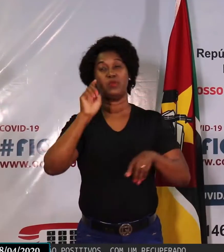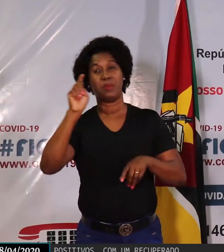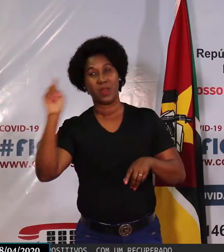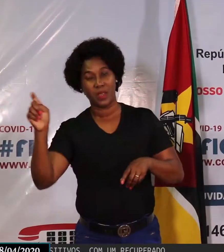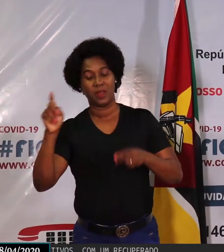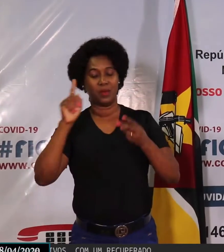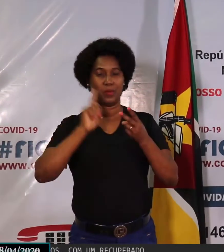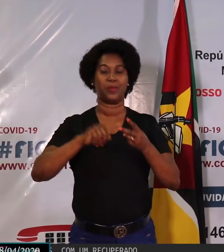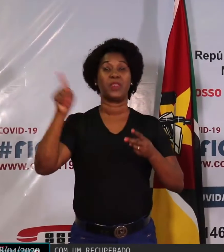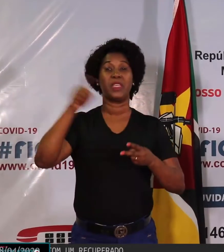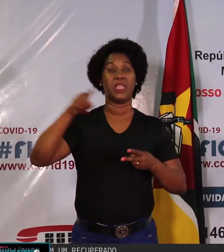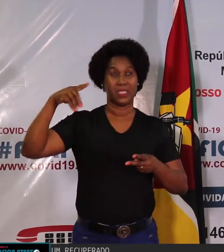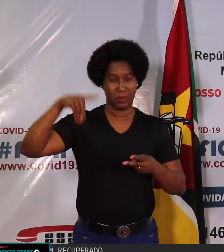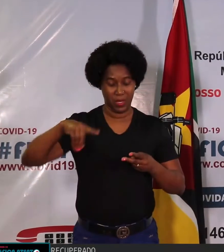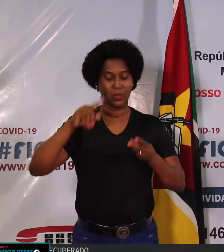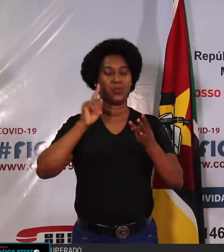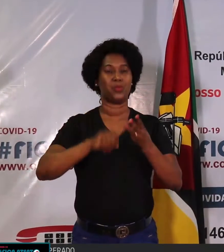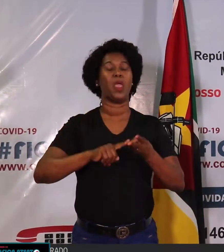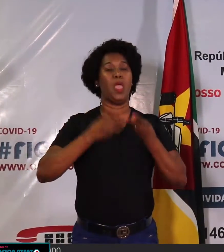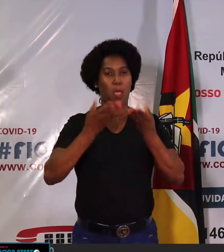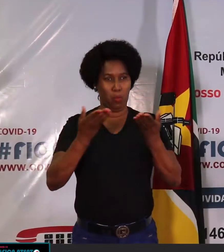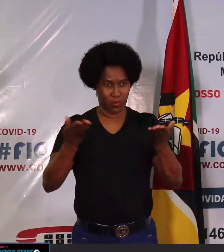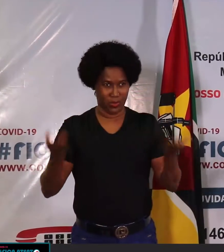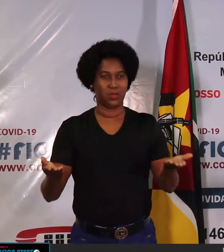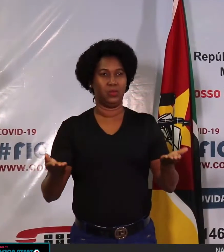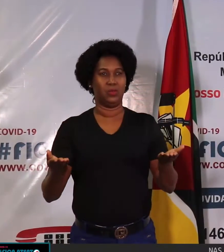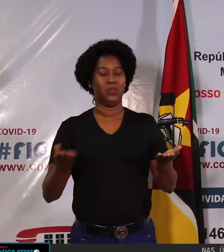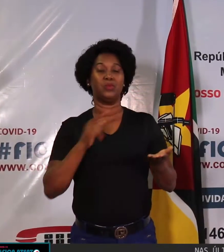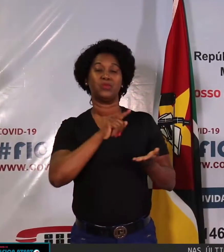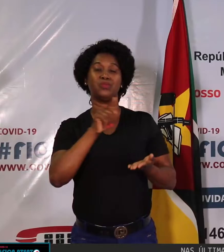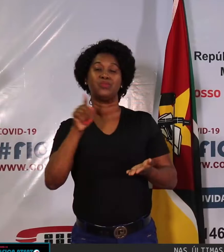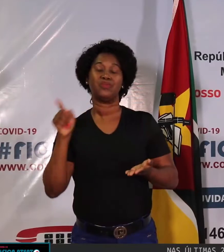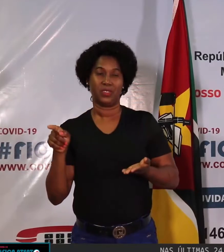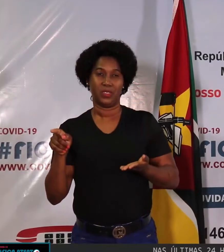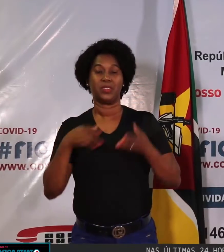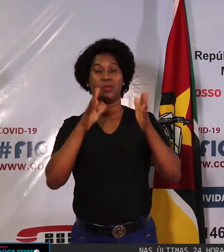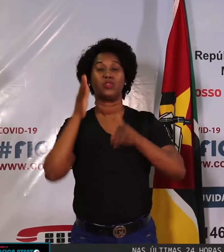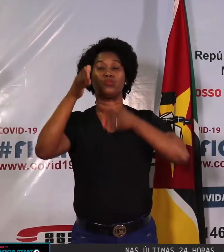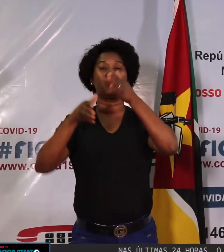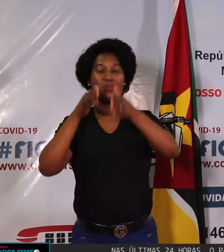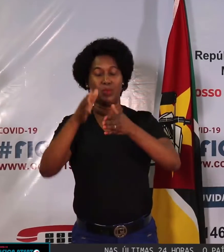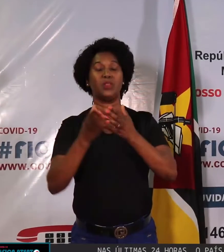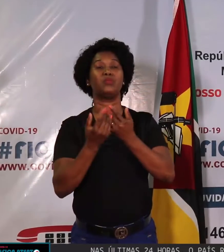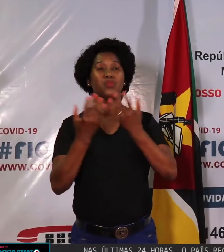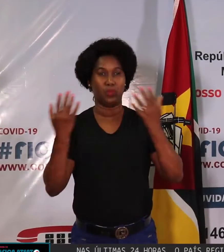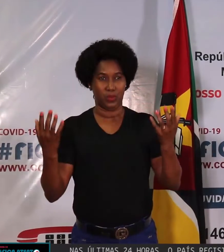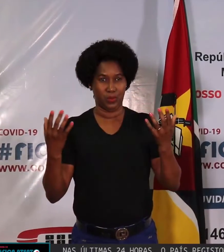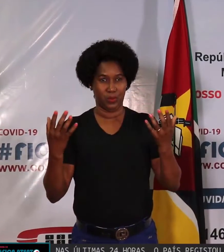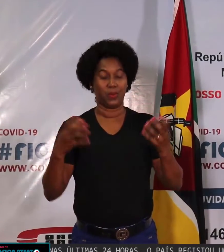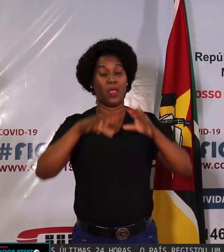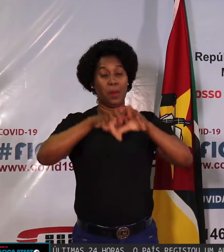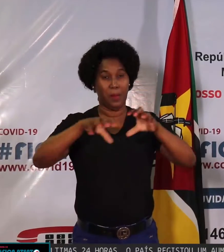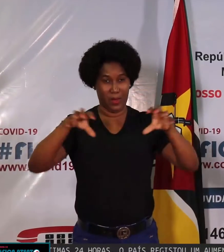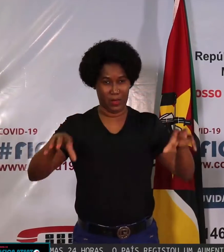do Zimpedro e Museu, dada a elevada densidade de pessoas que acorrem a estes locais. Os mercados